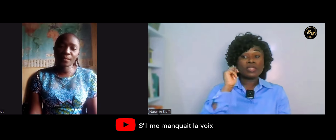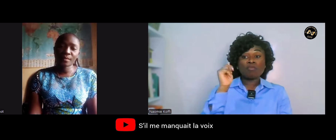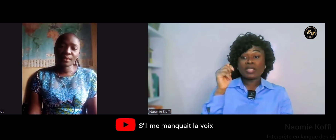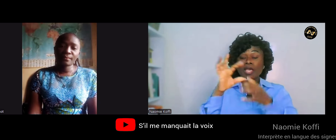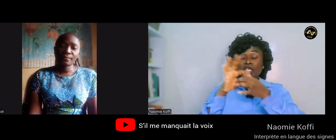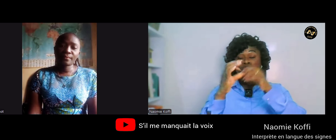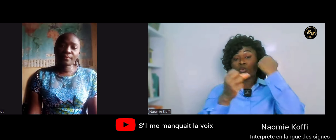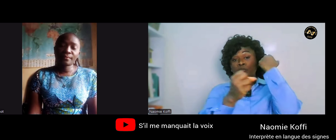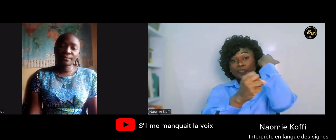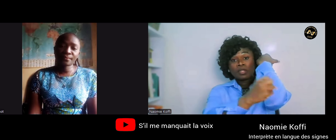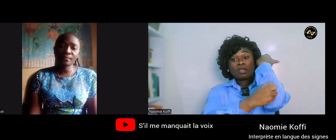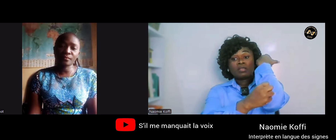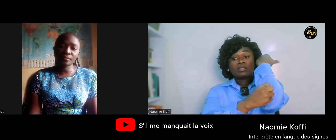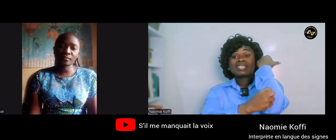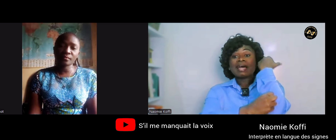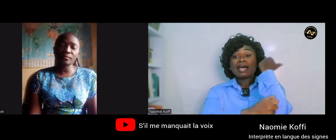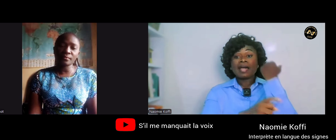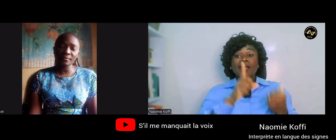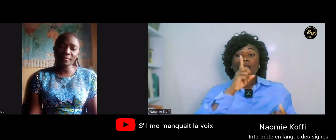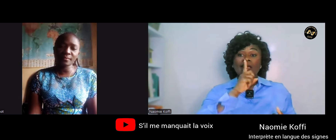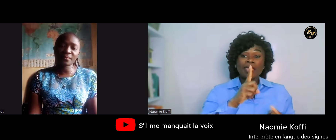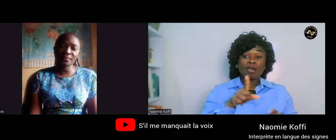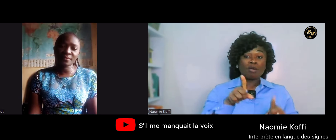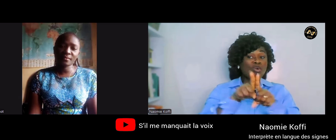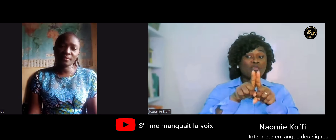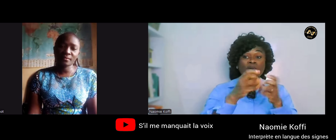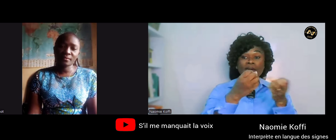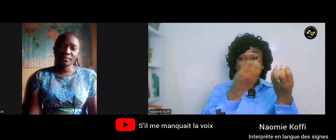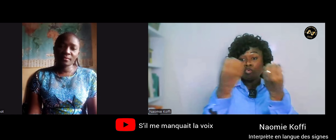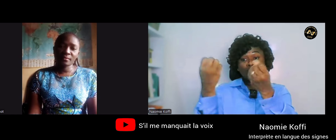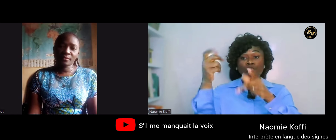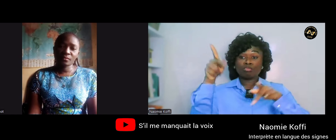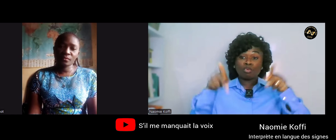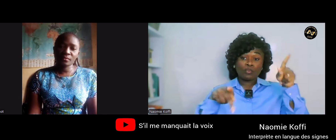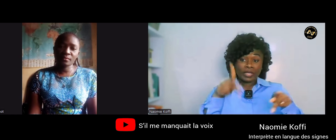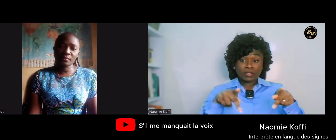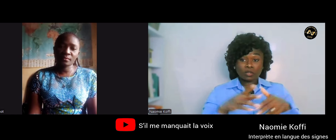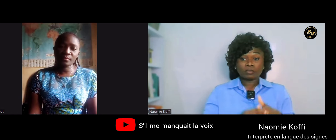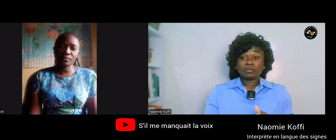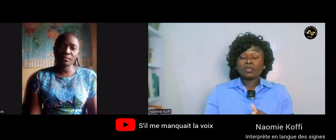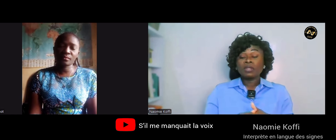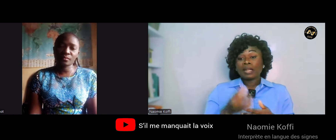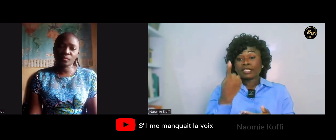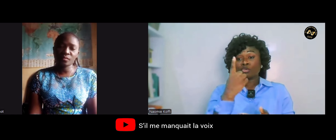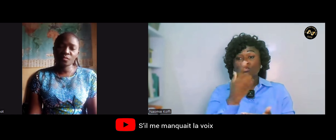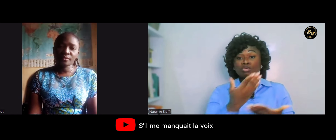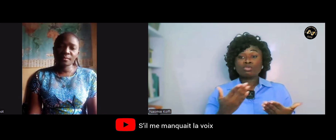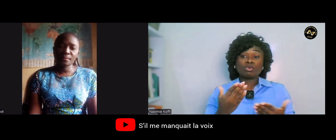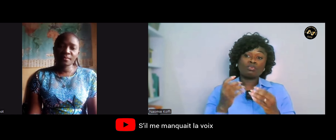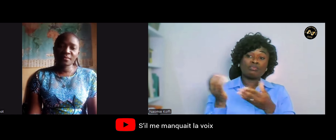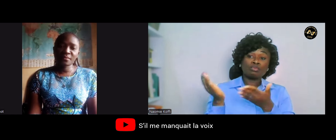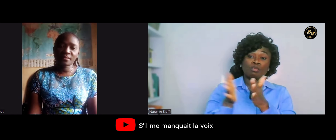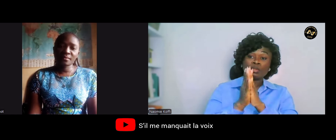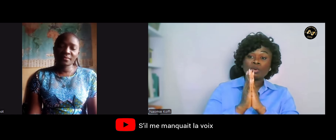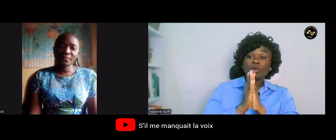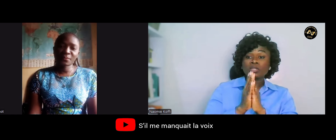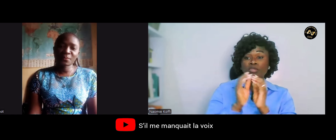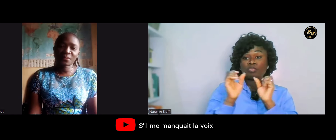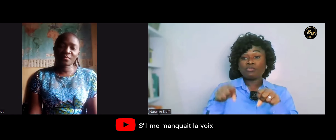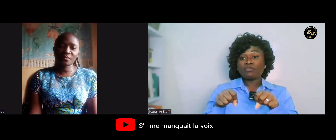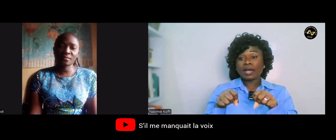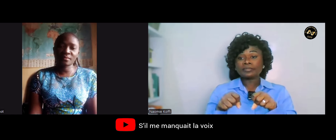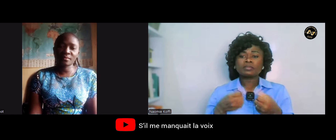le témoignage de Sarah est commun à beaucoup de personnes. La seule chose que nous vous